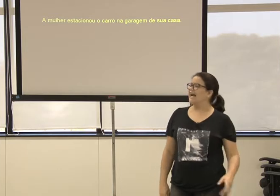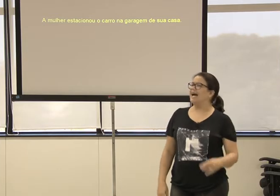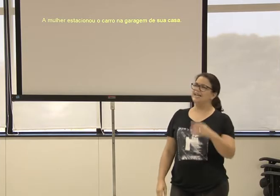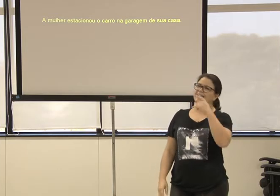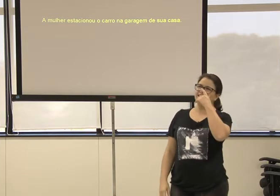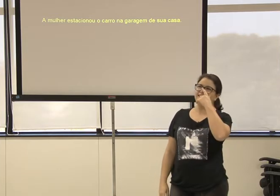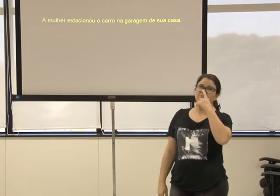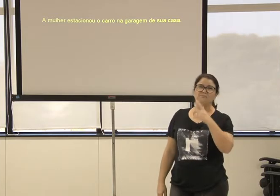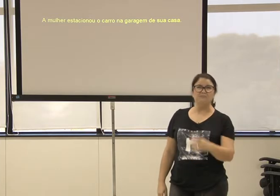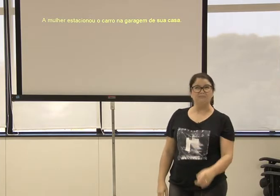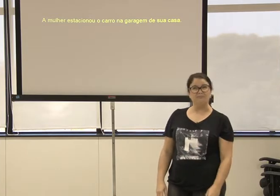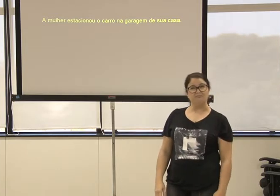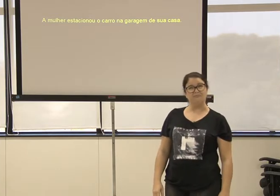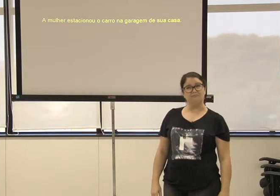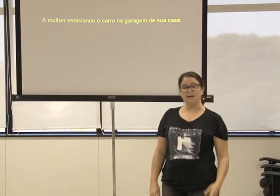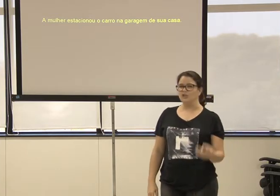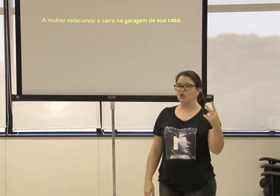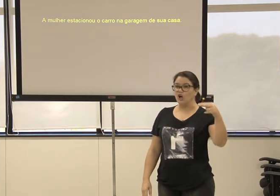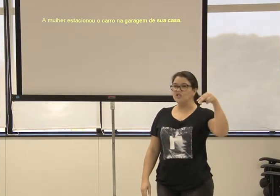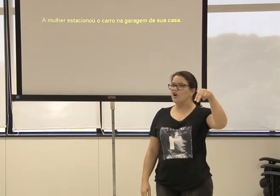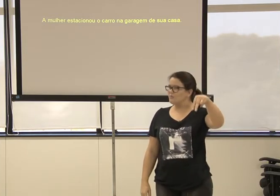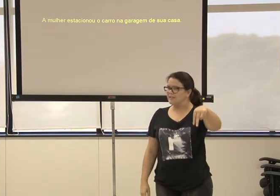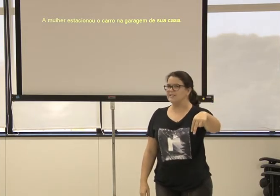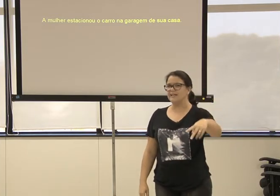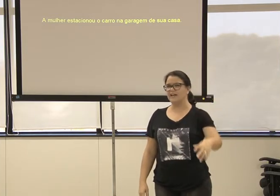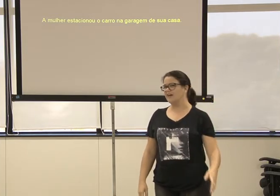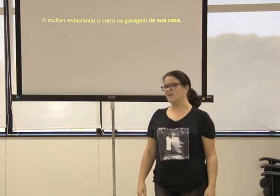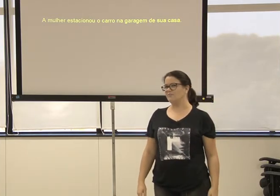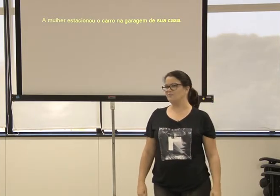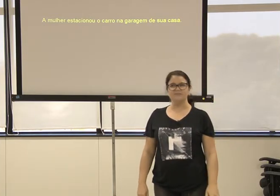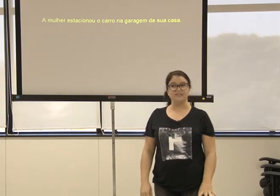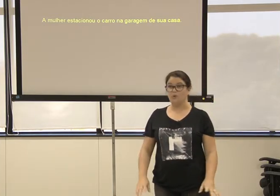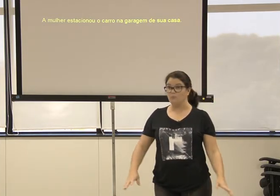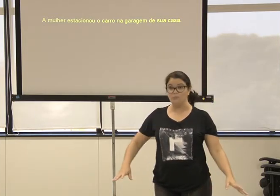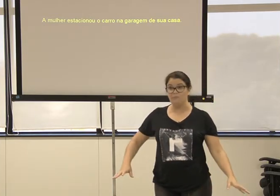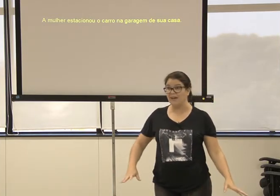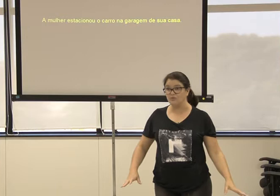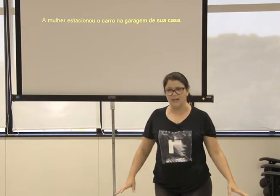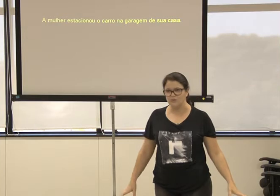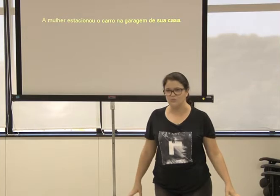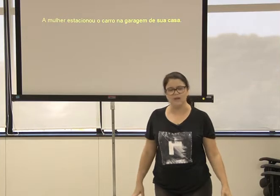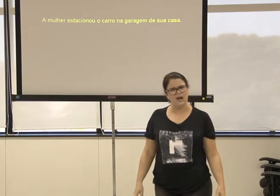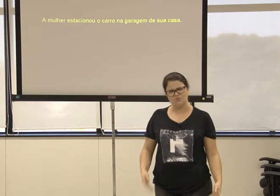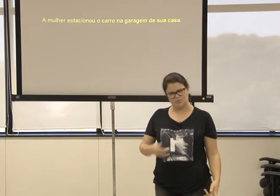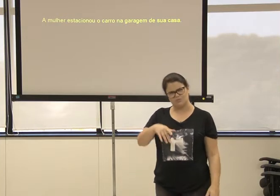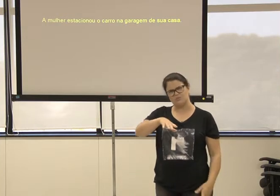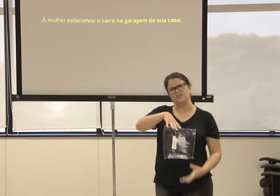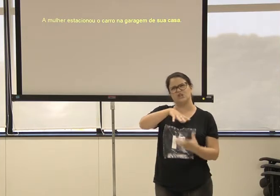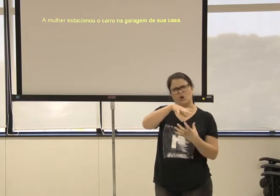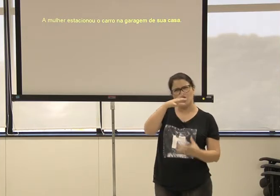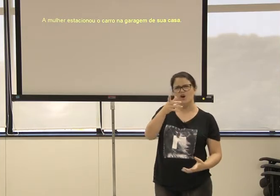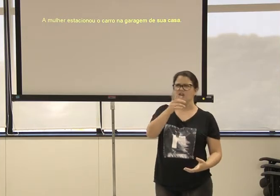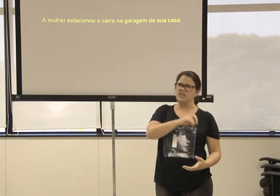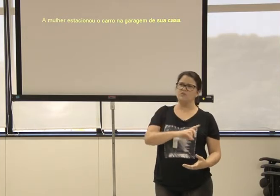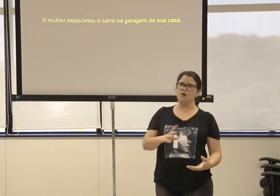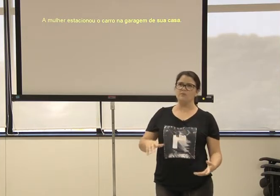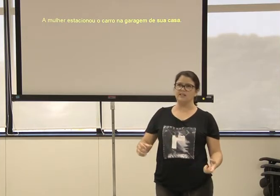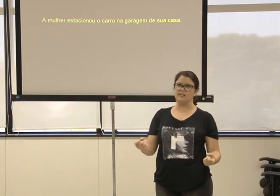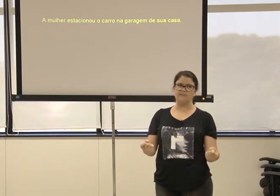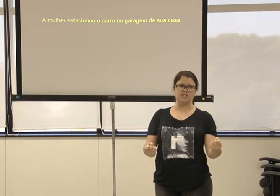Aí ele, dois homens desceram aí, eu, medo nenhum, não. Um senhor e um homem que estava dirigindo,